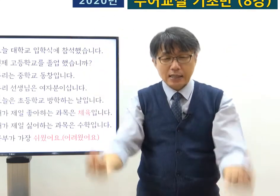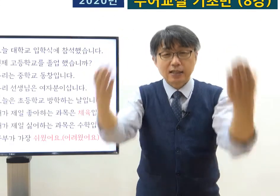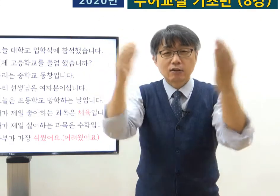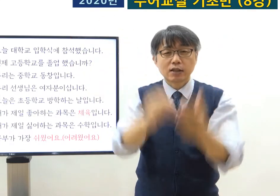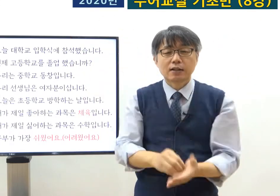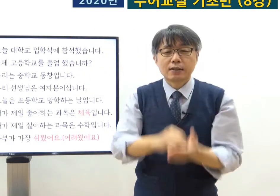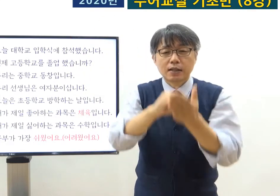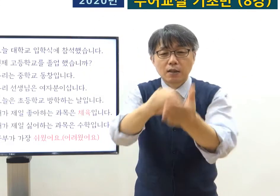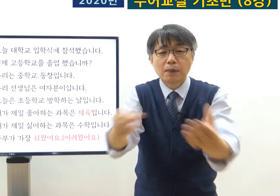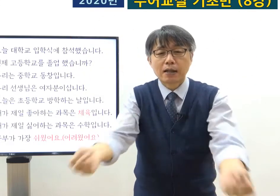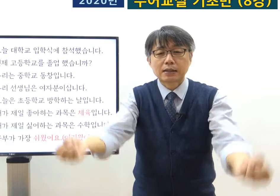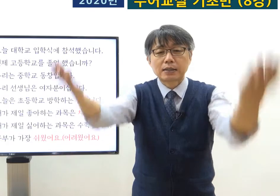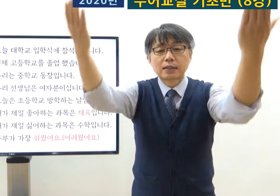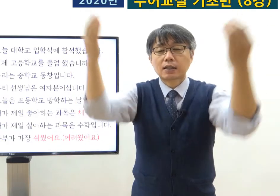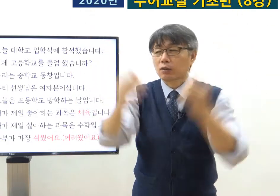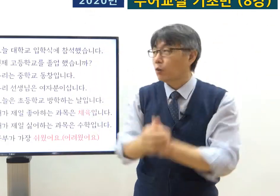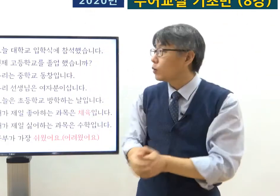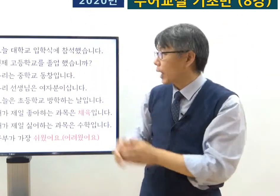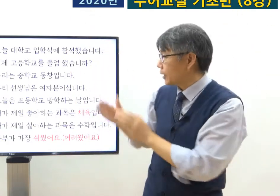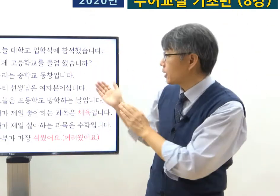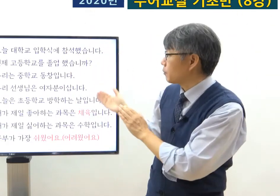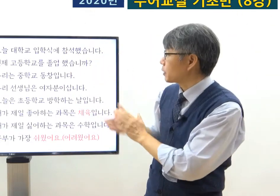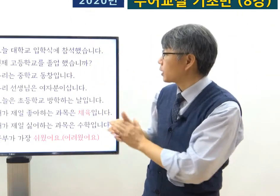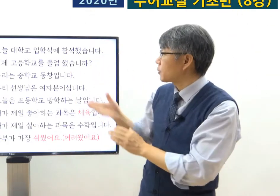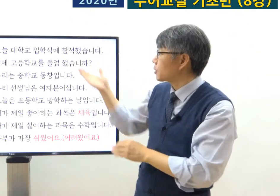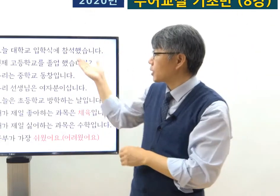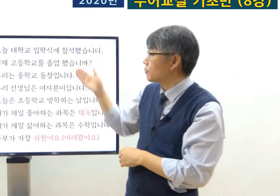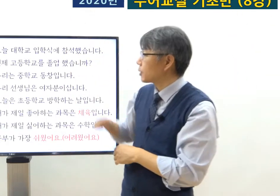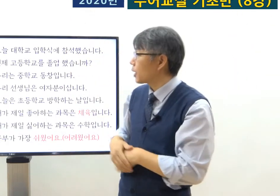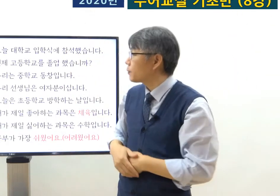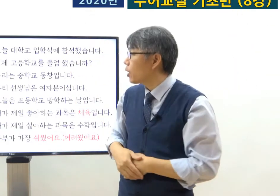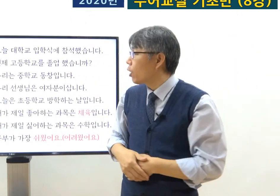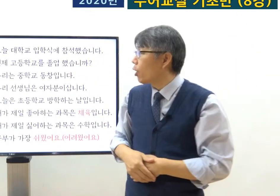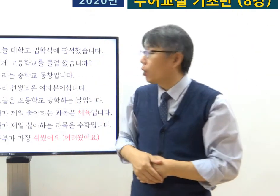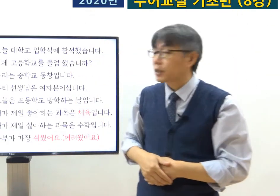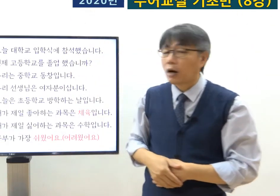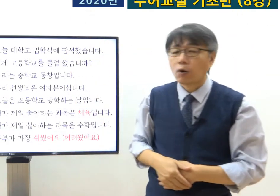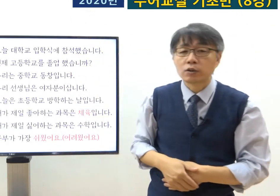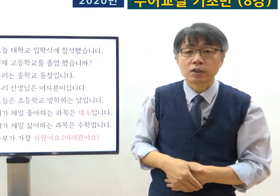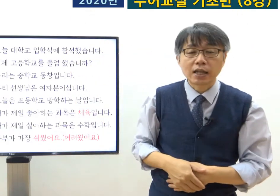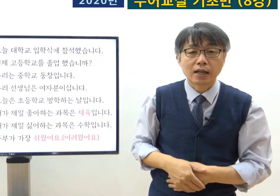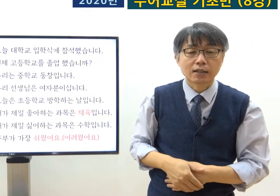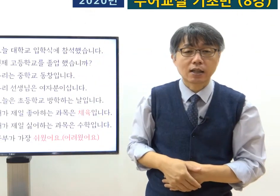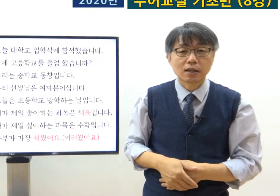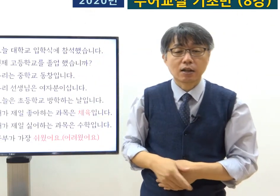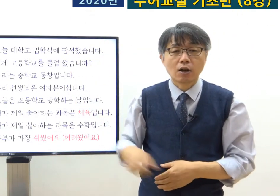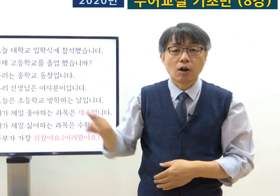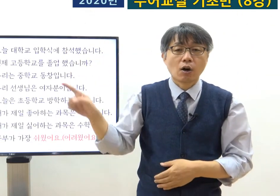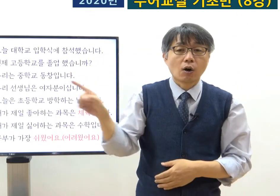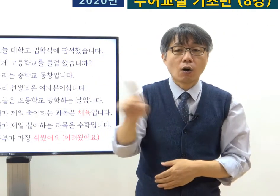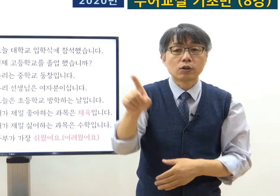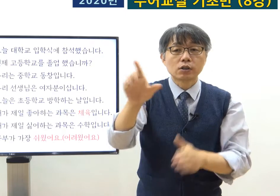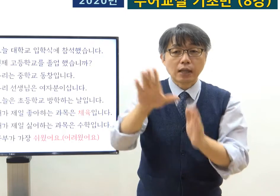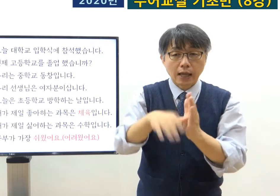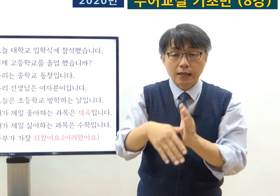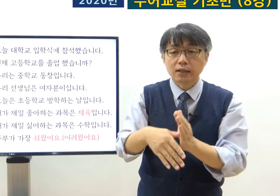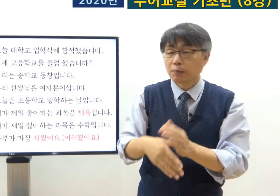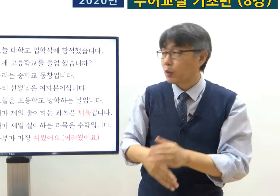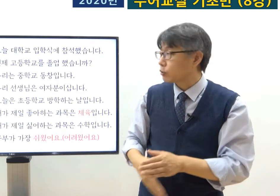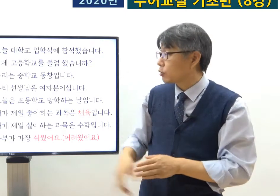입학식인데요. 그냥 입학식 이렇게 해도 다 이해합니다. 참석했습니다. 자, 언제 이렇게 했는데 어느 때 이렇게 표현할 수